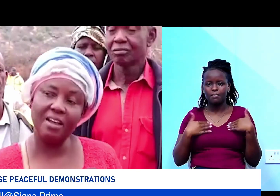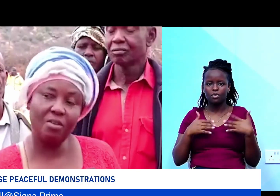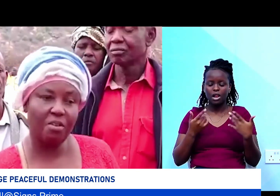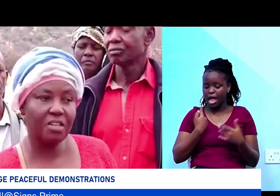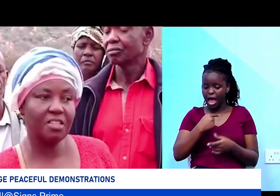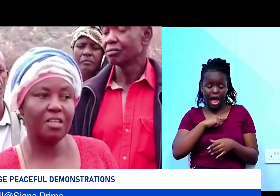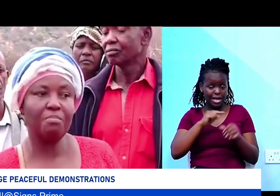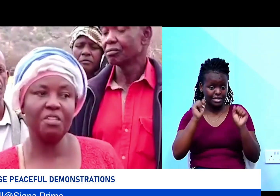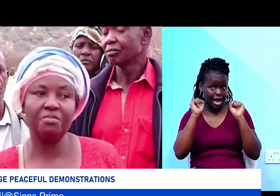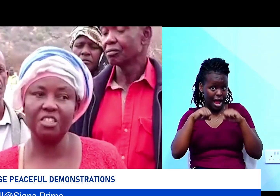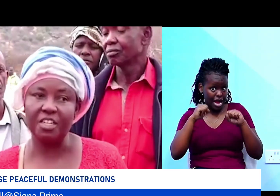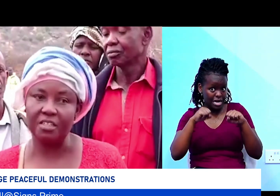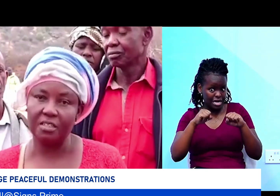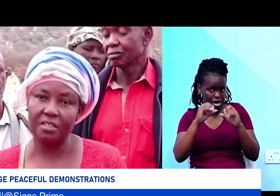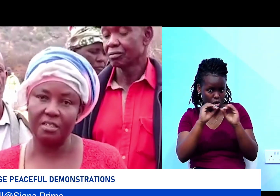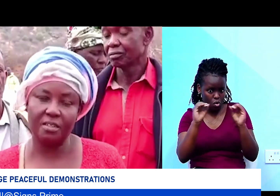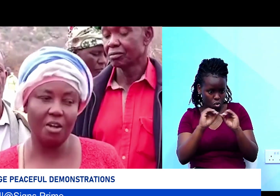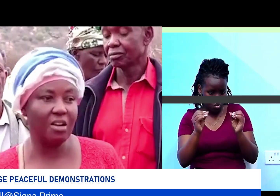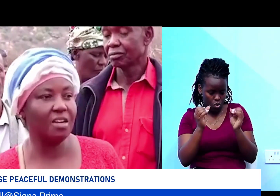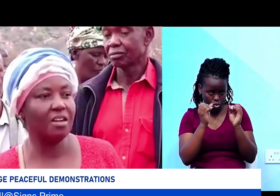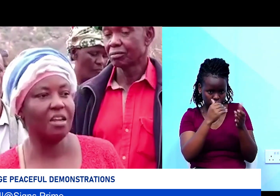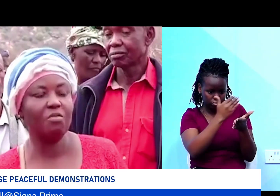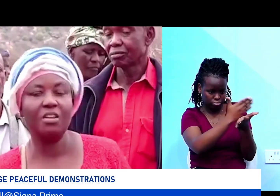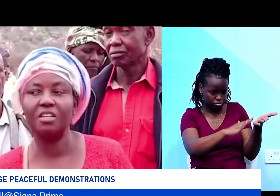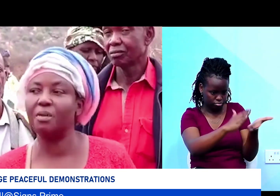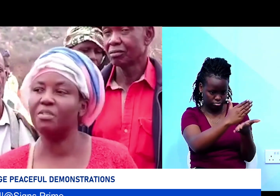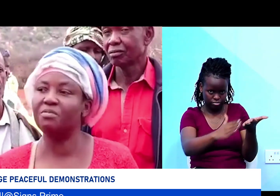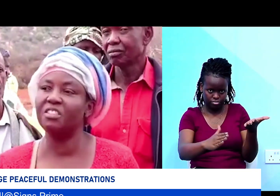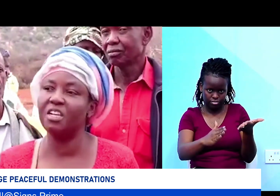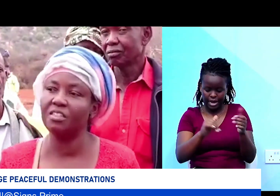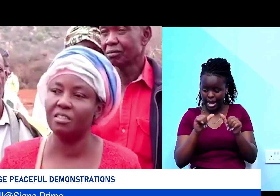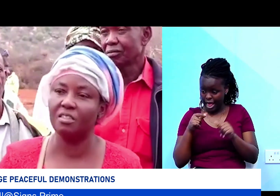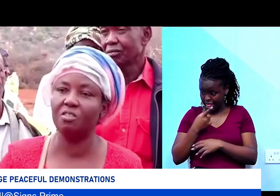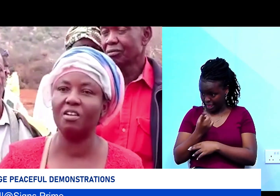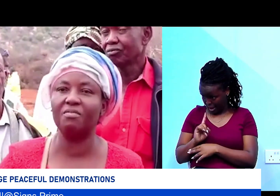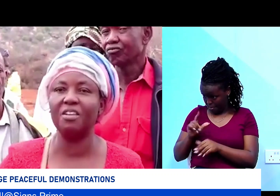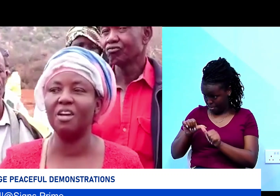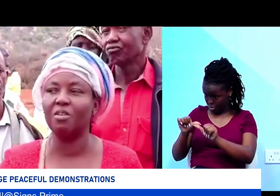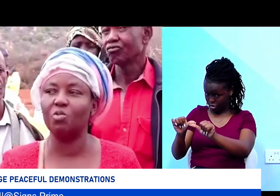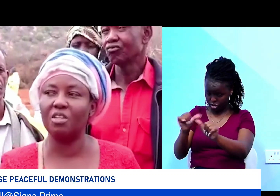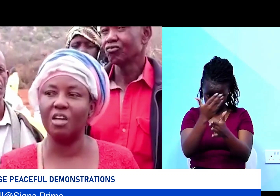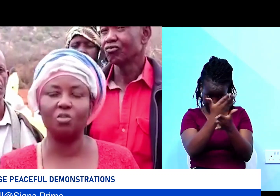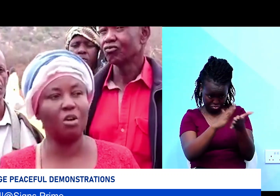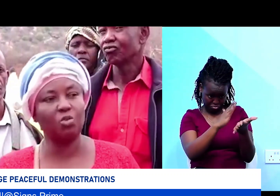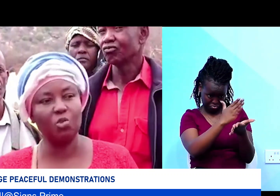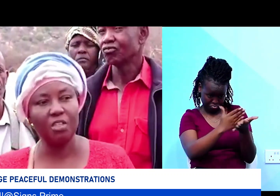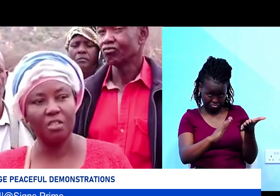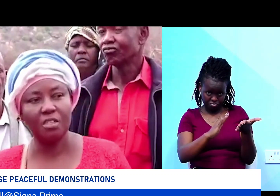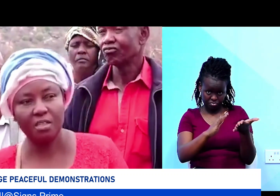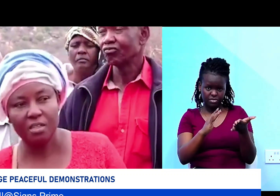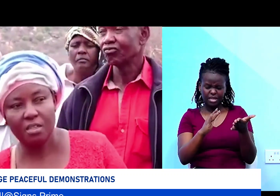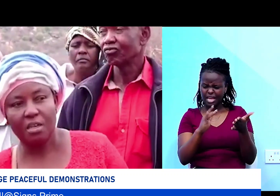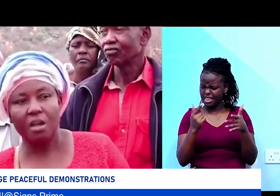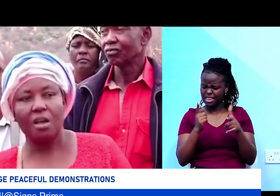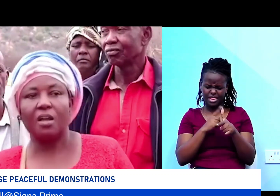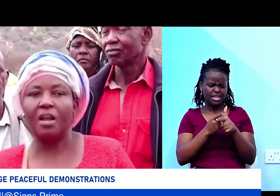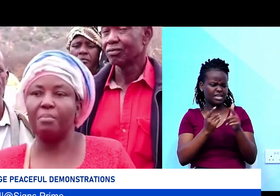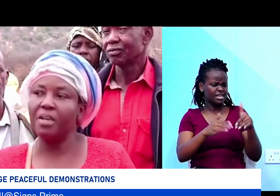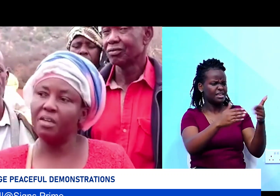Hatukukubaliana wafanye subdivision, na wanaendelea kufanya subdivision, tena wanafanyia watu wenye watu wajui. Na la